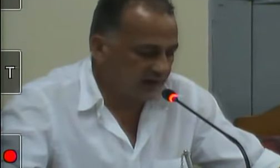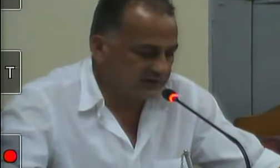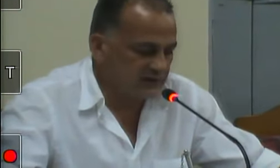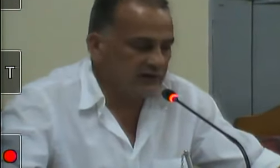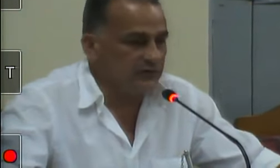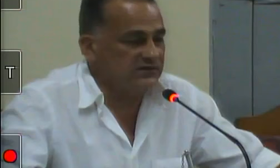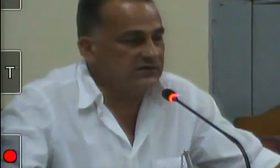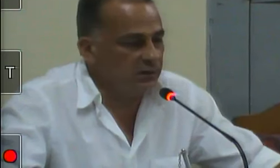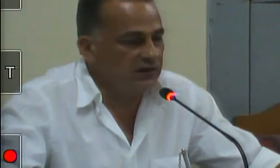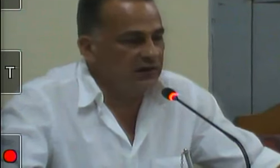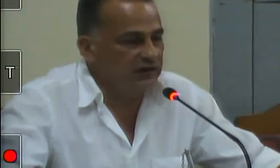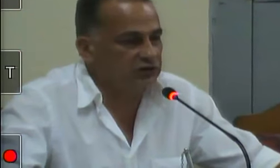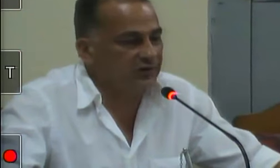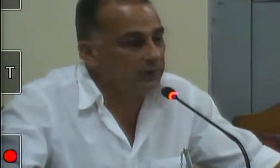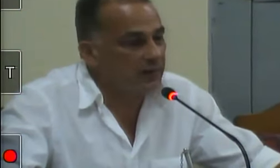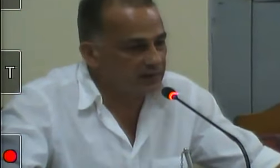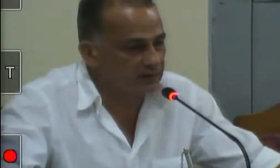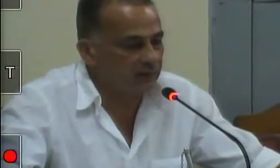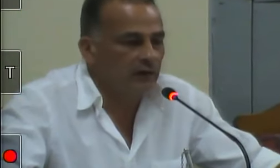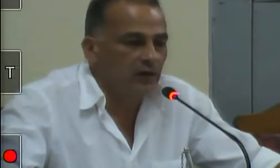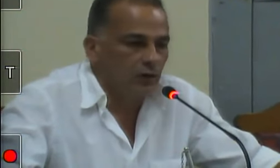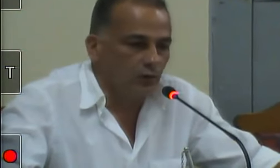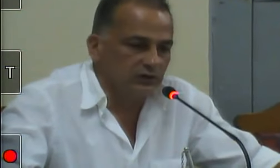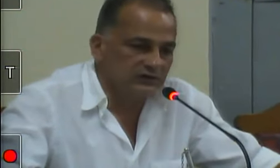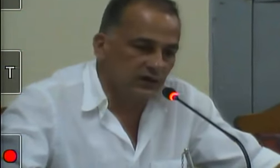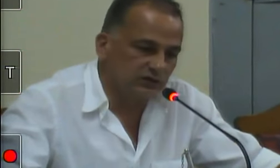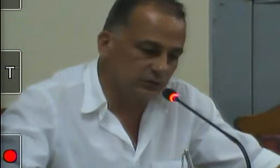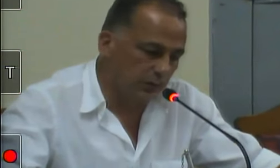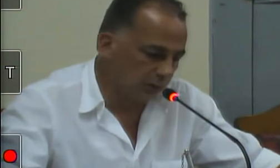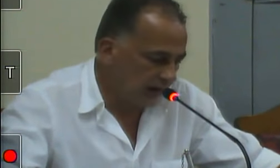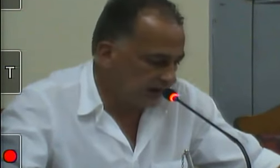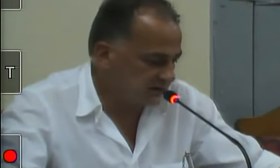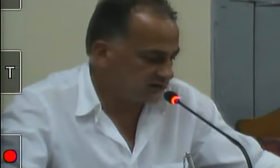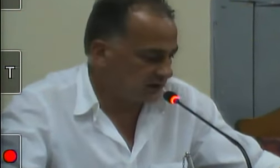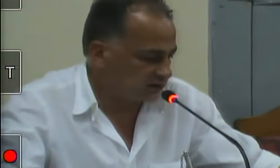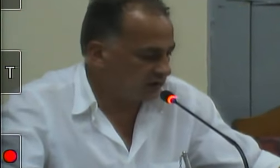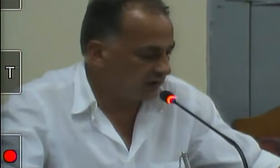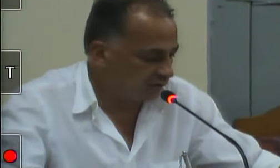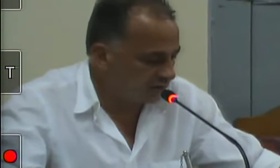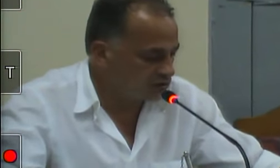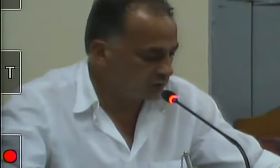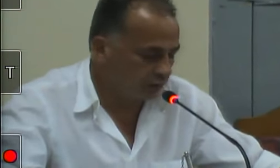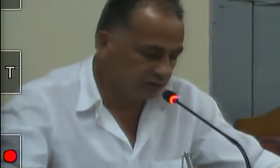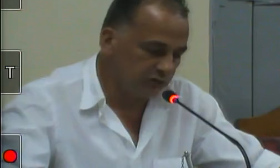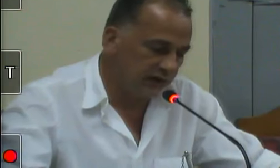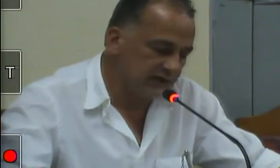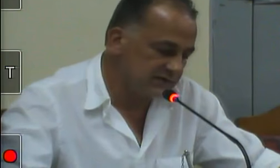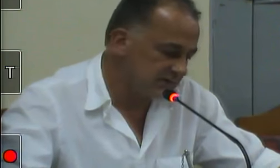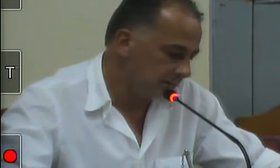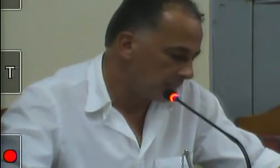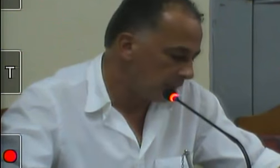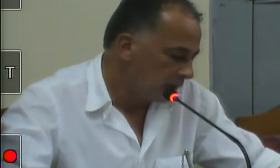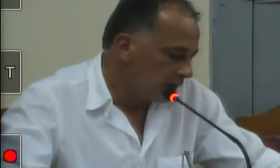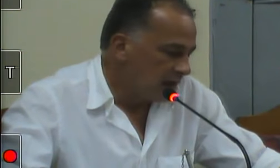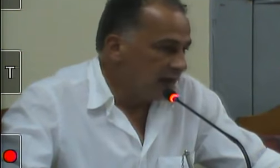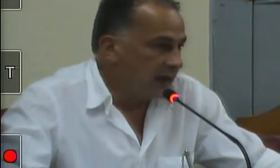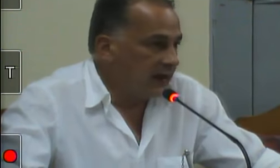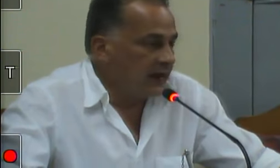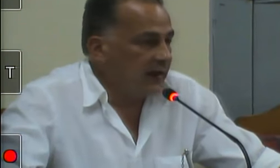da casa, que tem uma sensibilidade tremenda quanto às causas populares e às causas que afligem o povo de Valença,